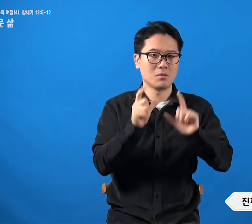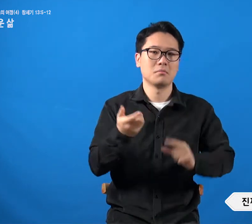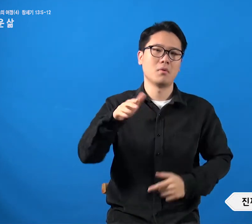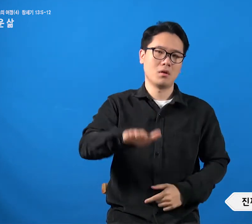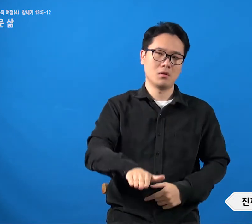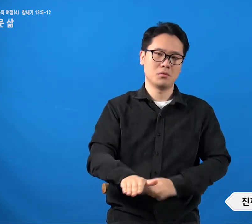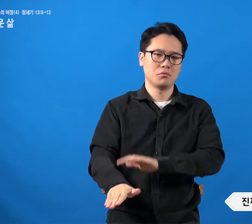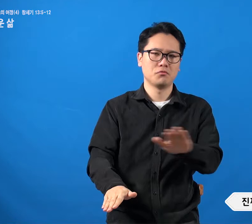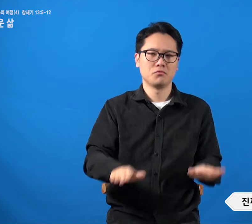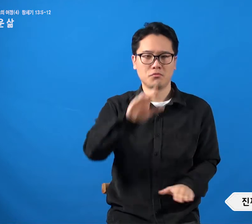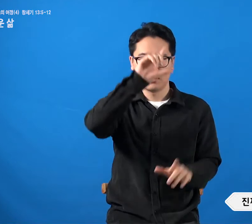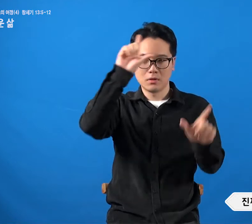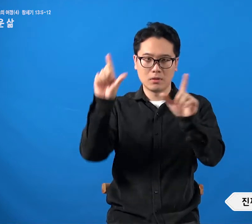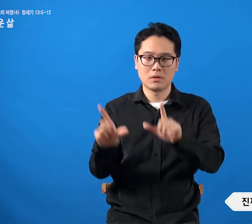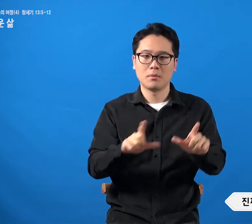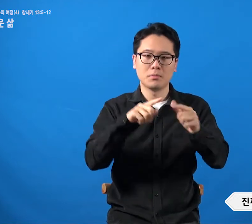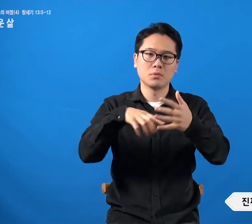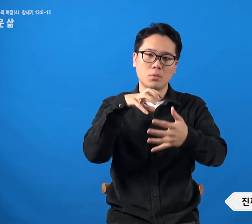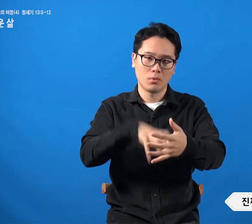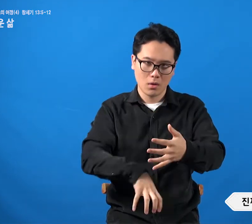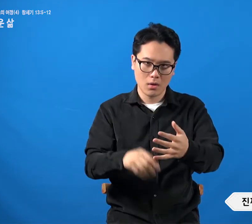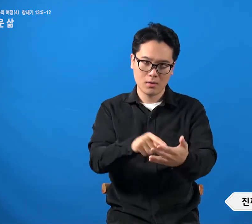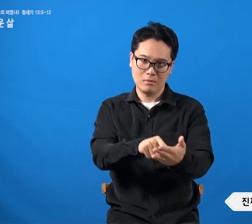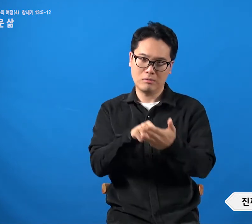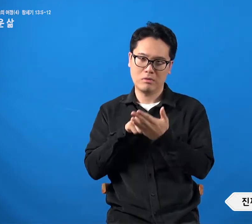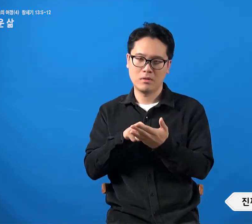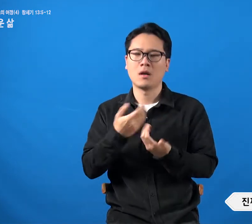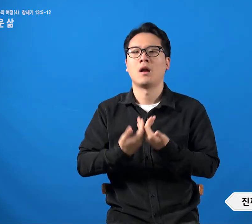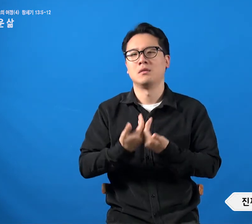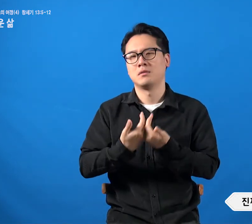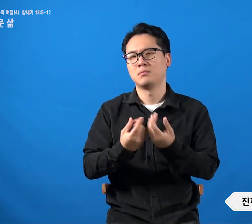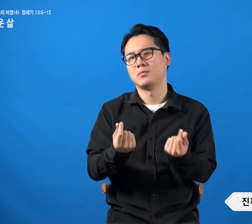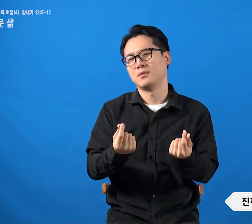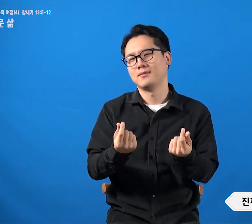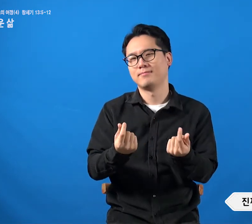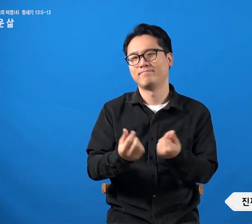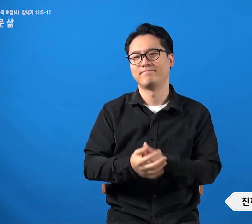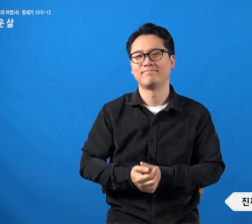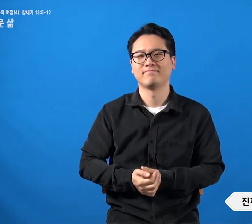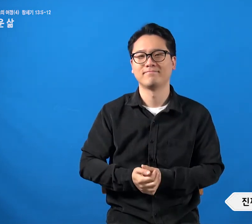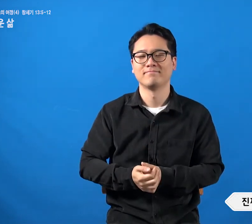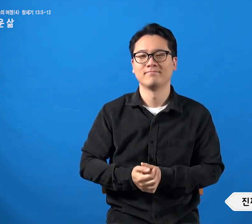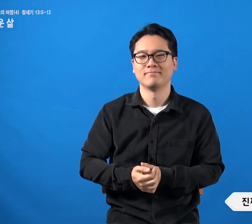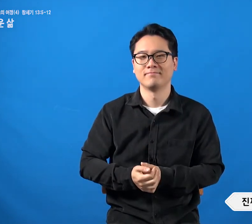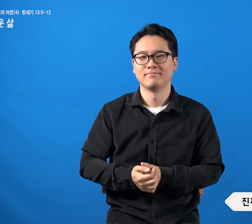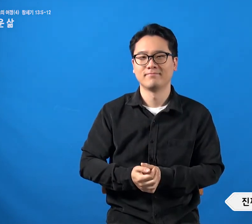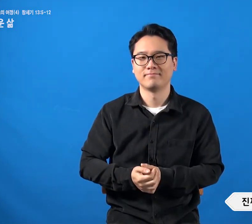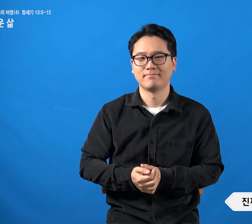속에 등장하는 갈등의 문제를 생각하게 합니다. 갈등,